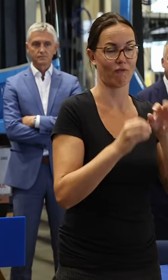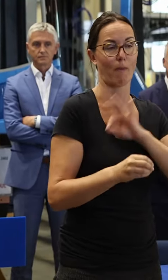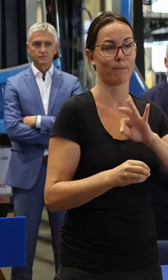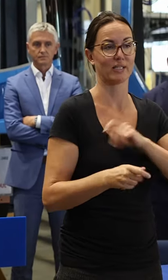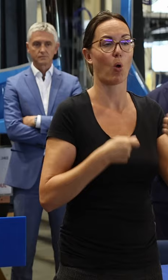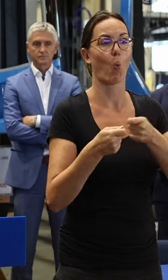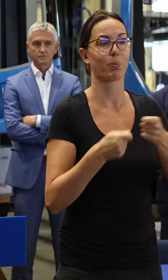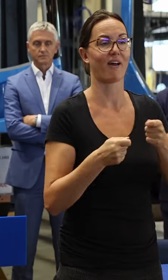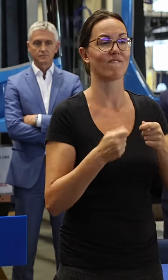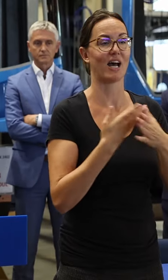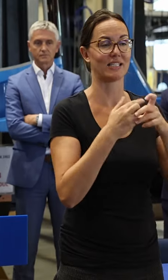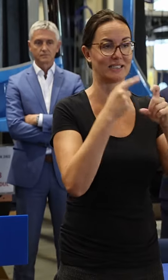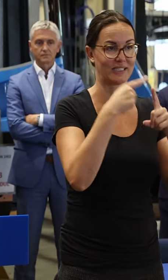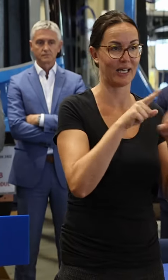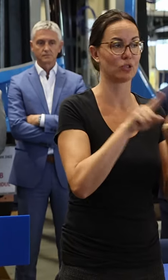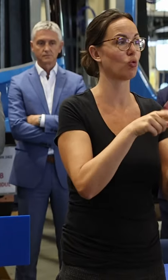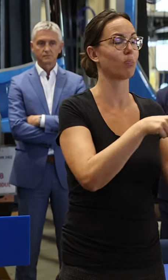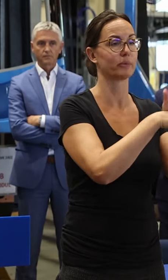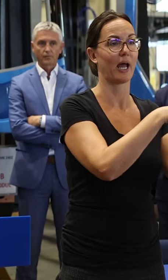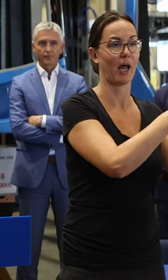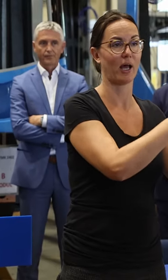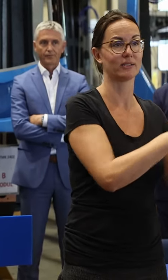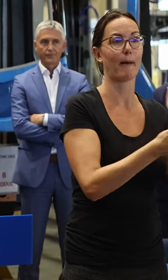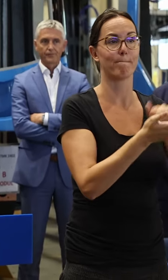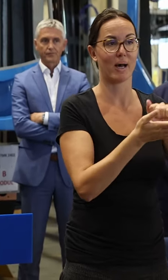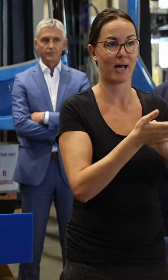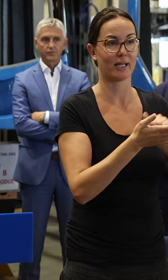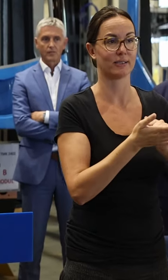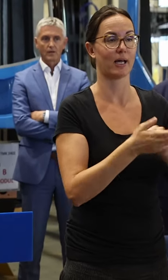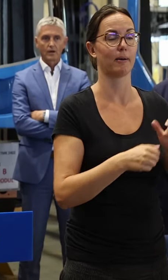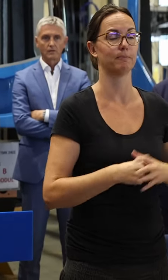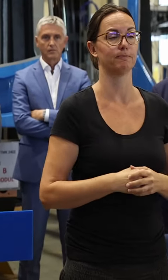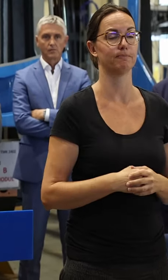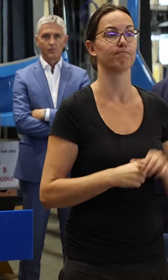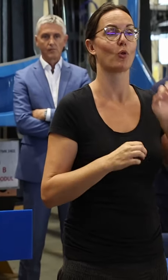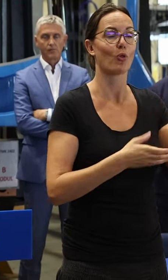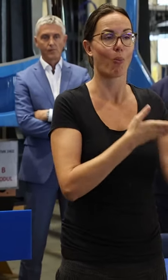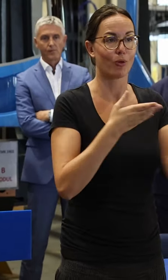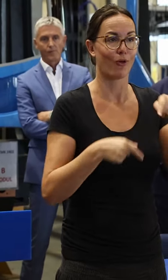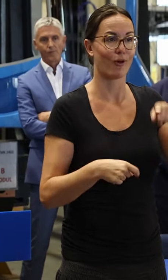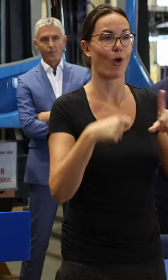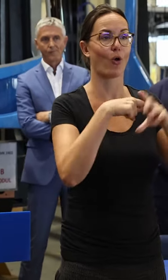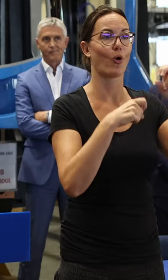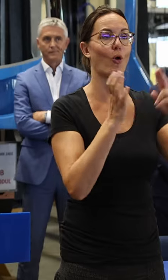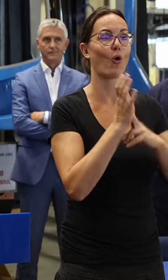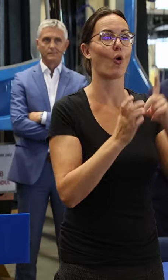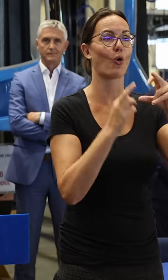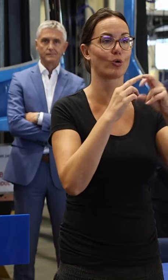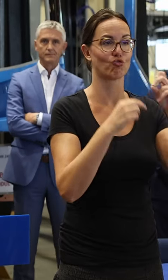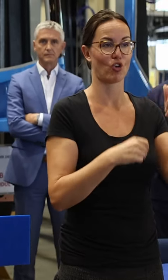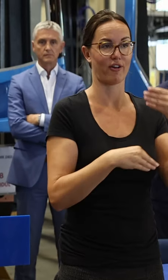uprave ZET-a, poštovani predstavnici medija, kolegice i kolege, dobrodošli u Končar električna vozila.